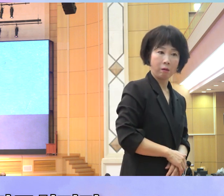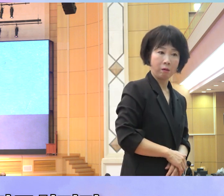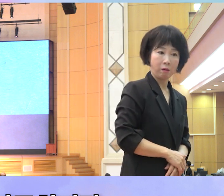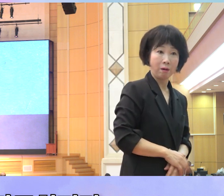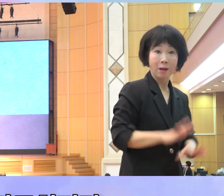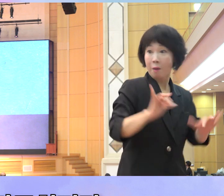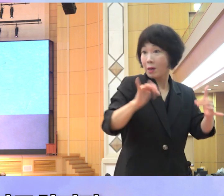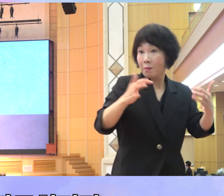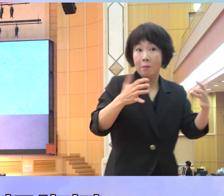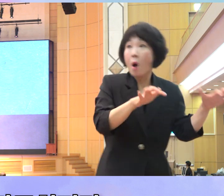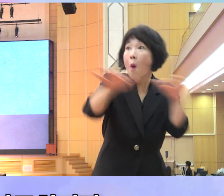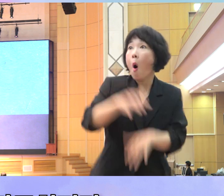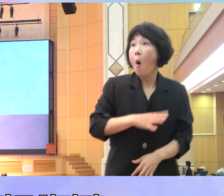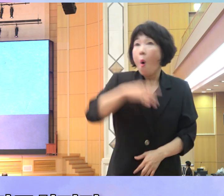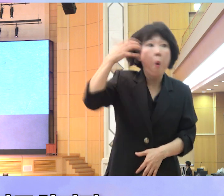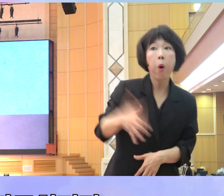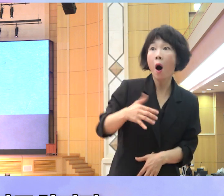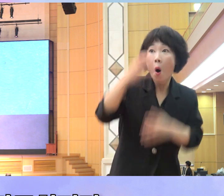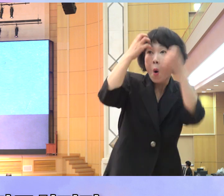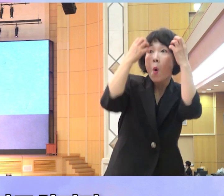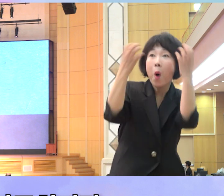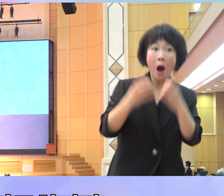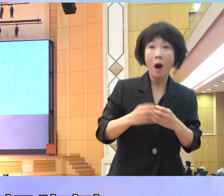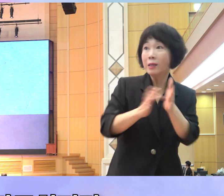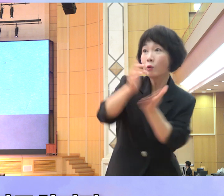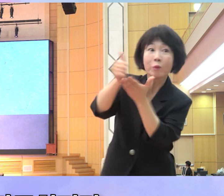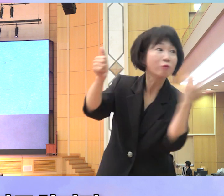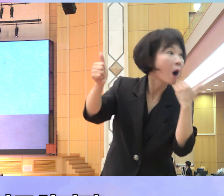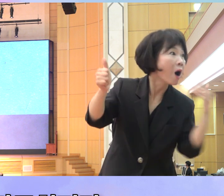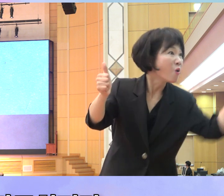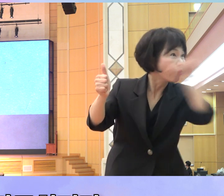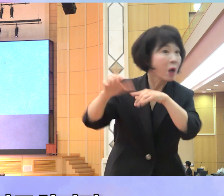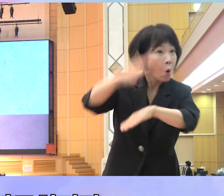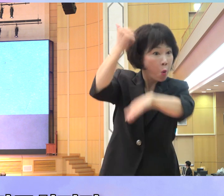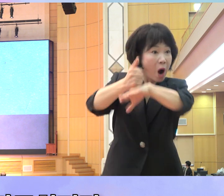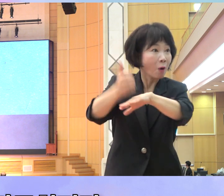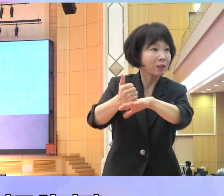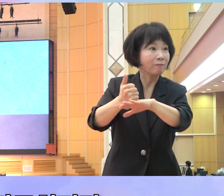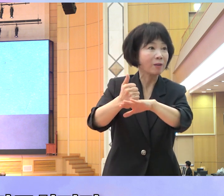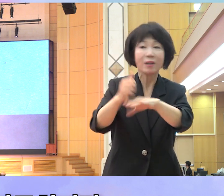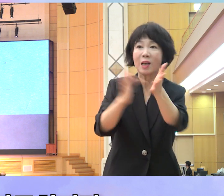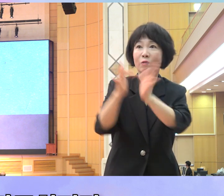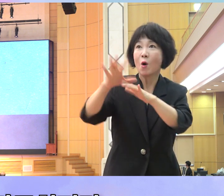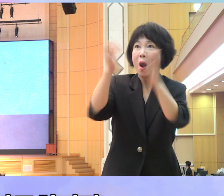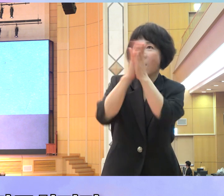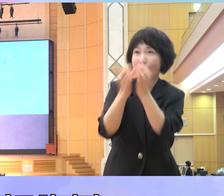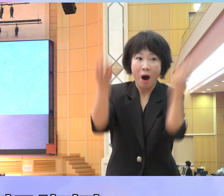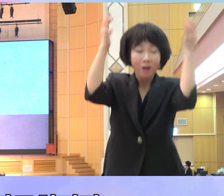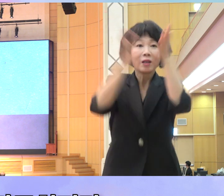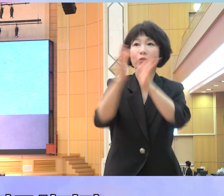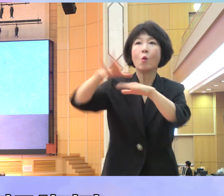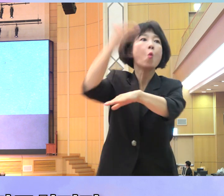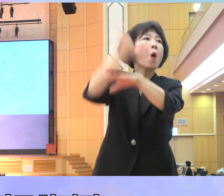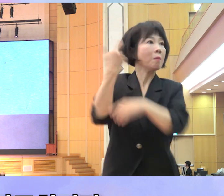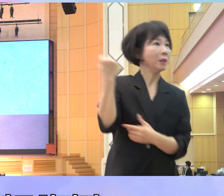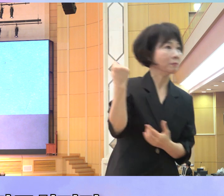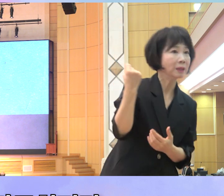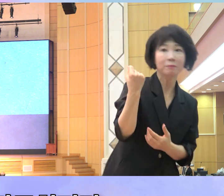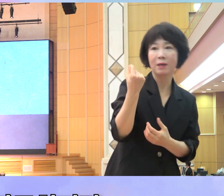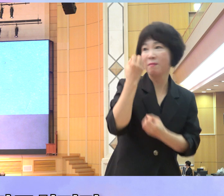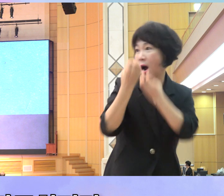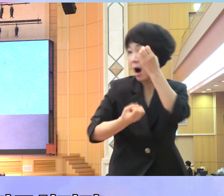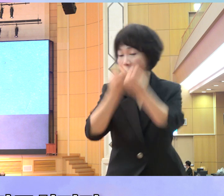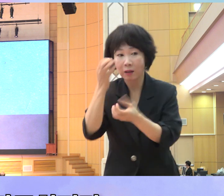막 예수님 대단하다, 엄청나다, 막 우리의 임금을 삼아서 역시 예수님, 막 예수님 이랬더니